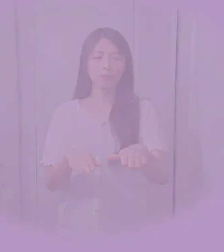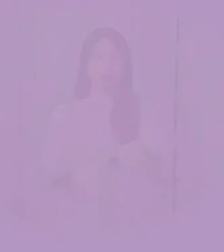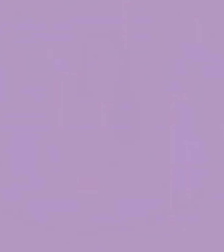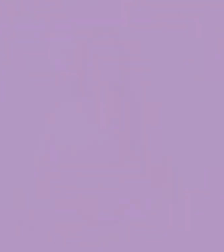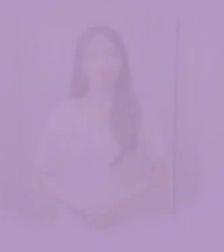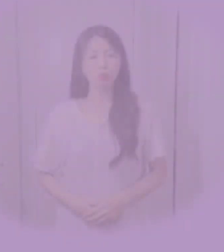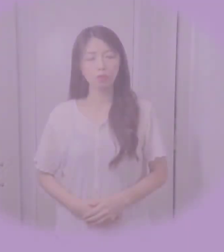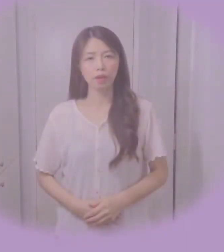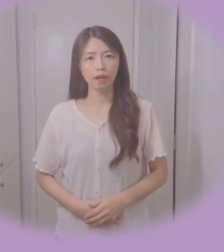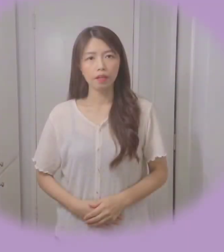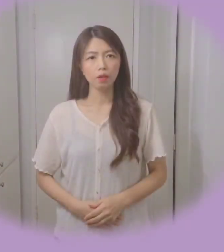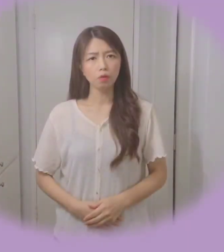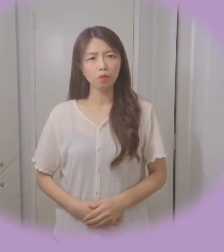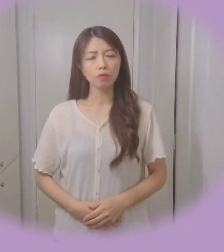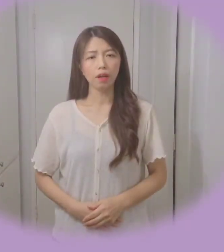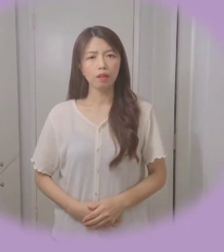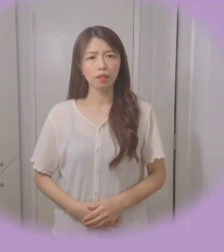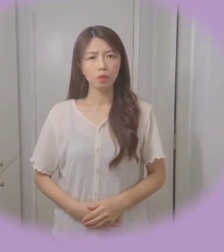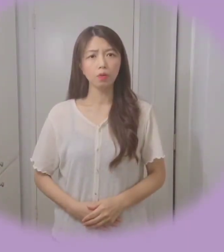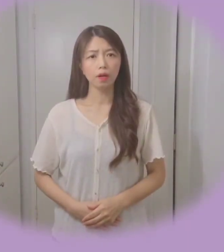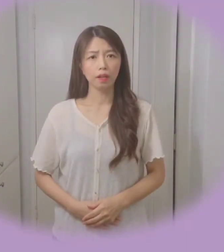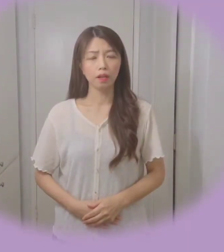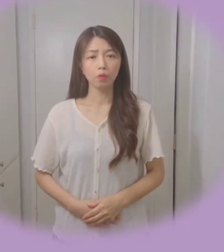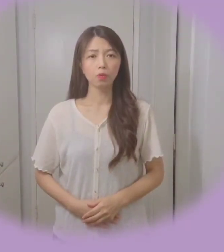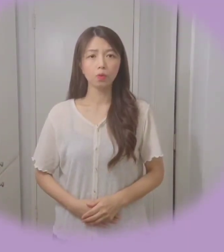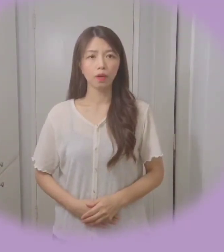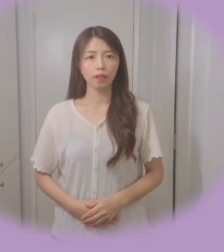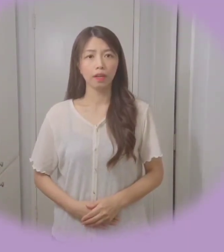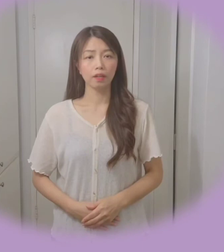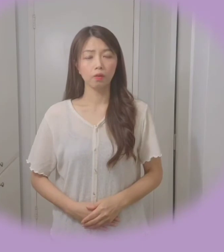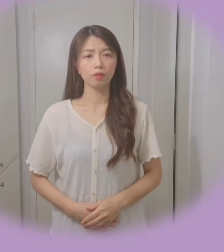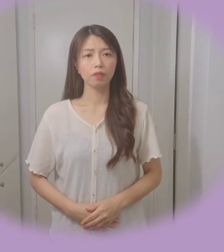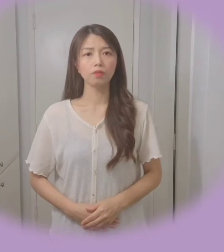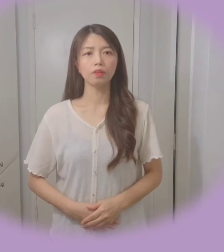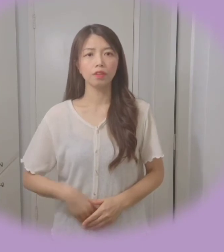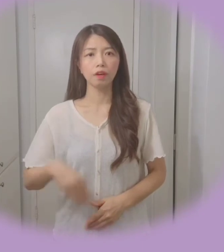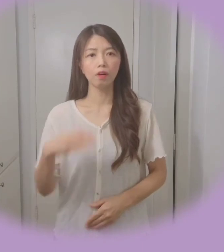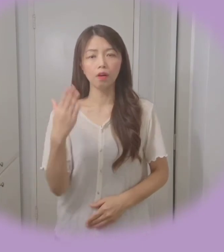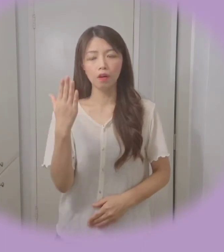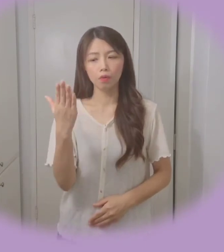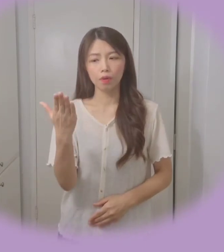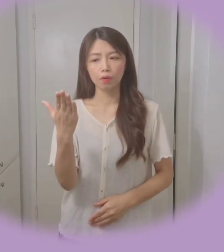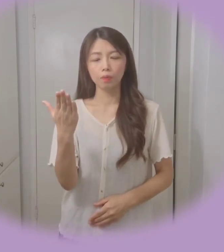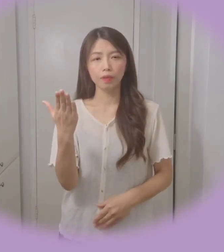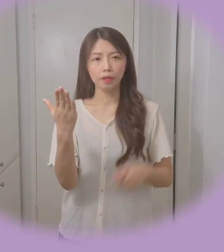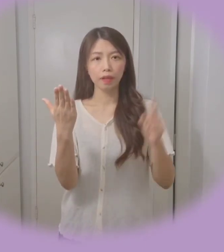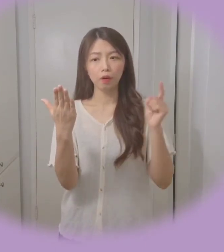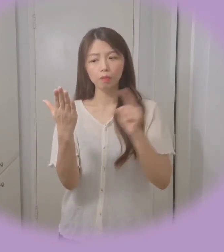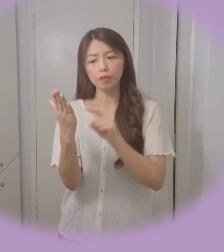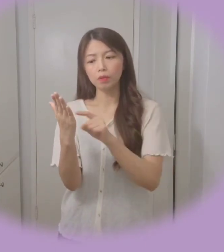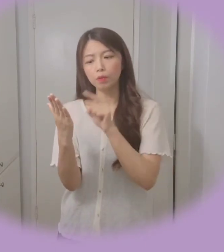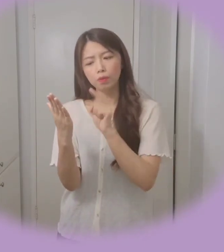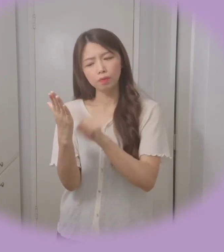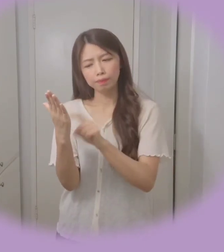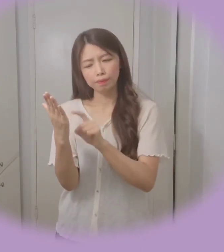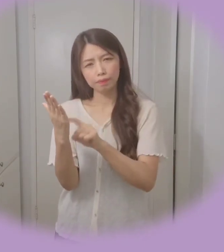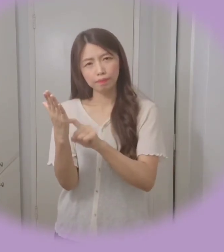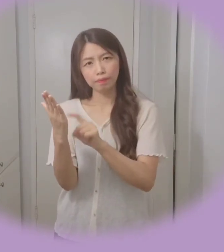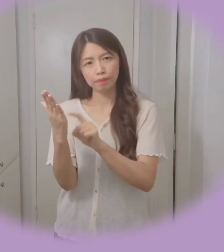수어를 해주시면 돼요. 서두르다가. 서두르다, 재촉하다, 독촉하다 이런 뜻의 수어는요. 왼손바닥에